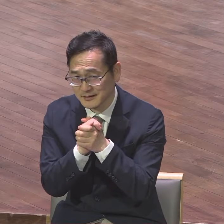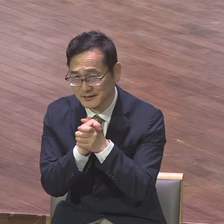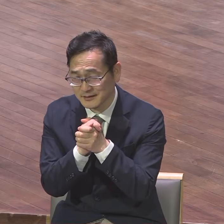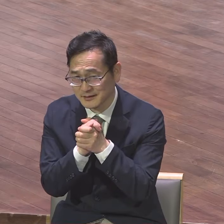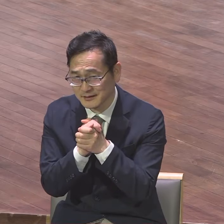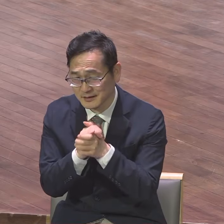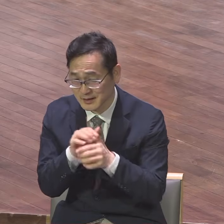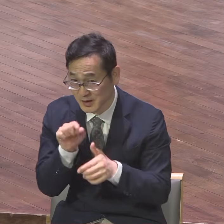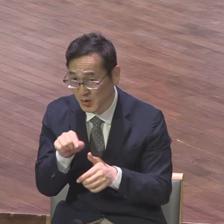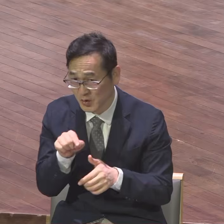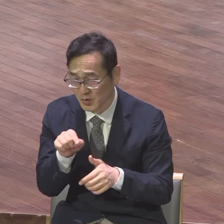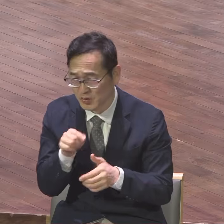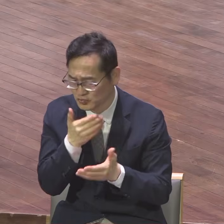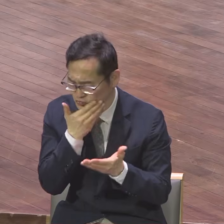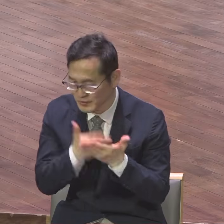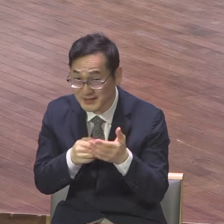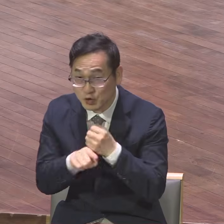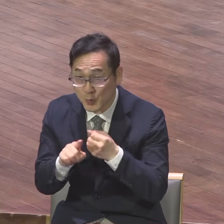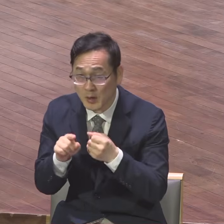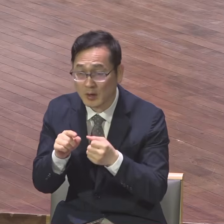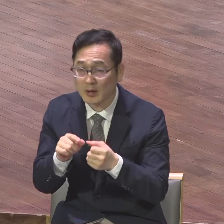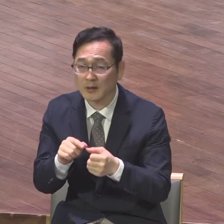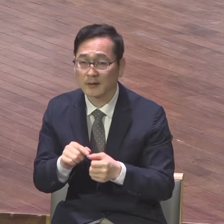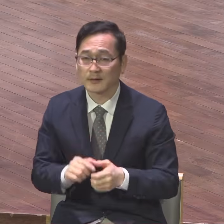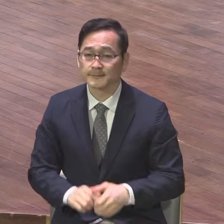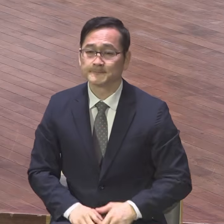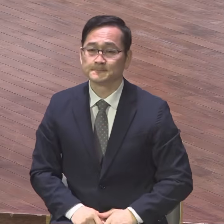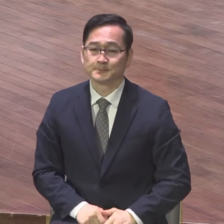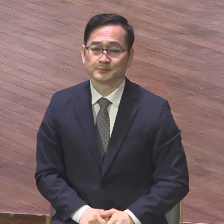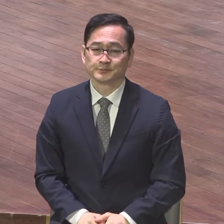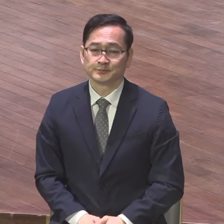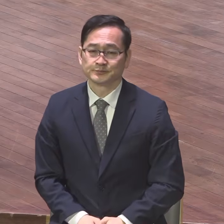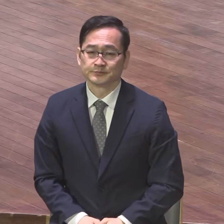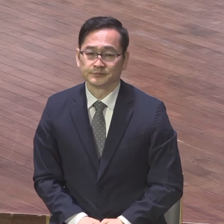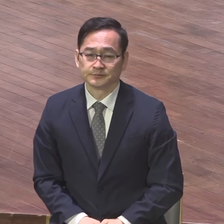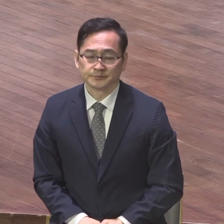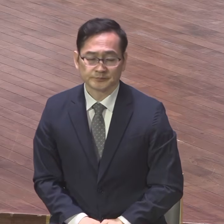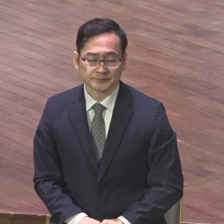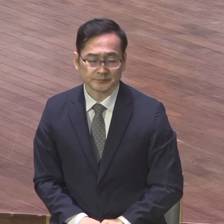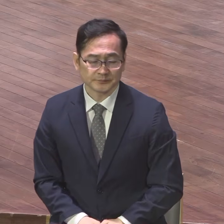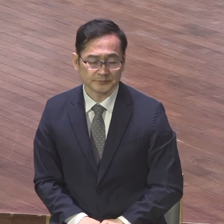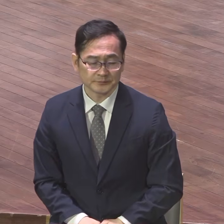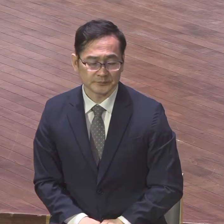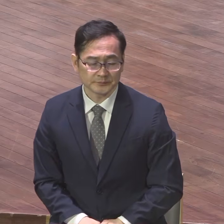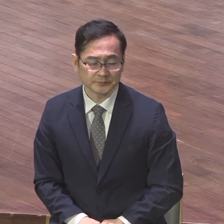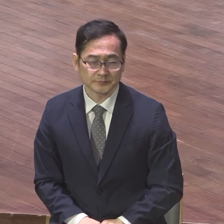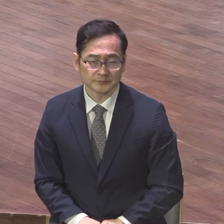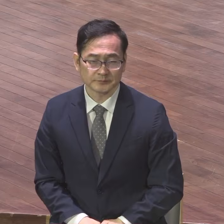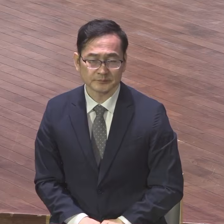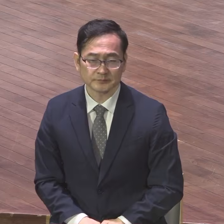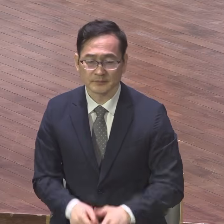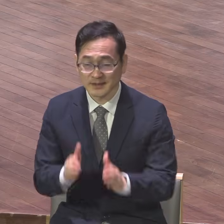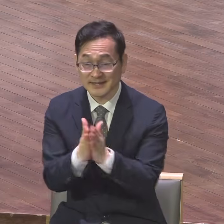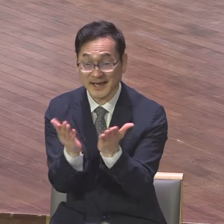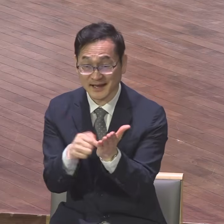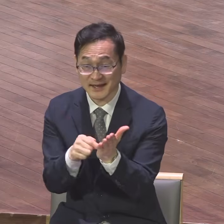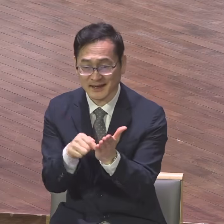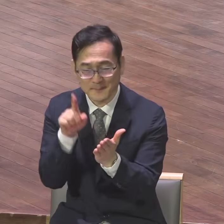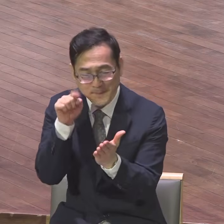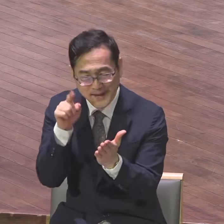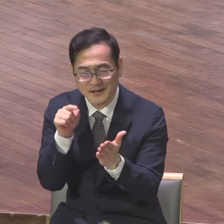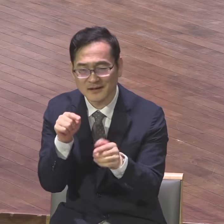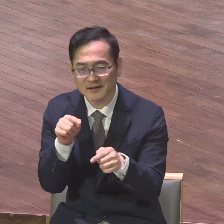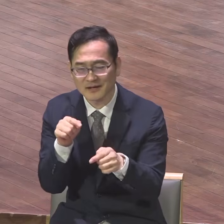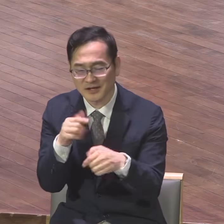매주 여러분이 이 강단에 여러분이 말씀을 왜 묵상, 매일 만나를 왜 줍니까? 그 매일 아침에